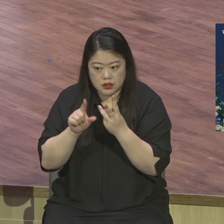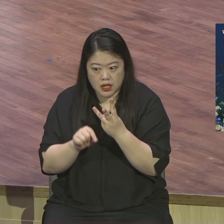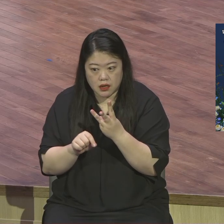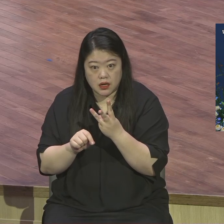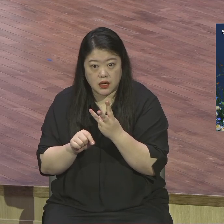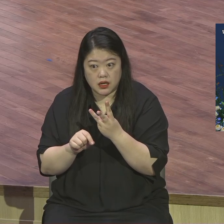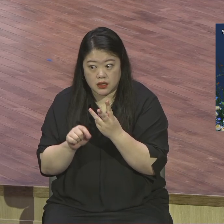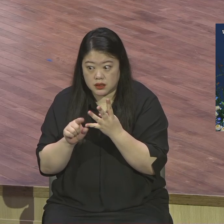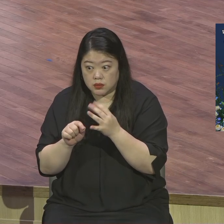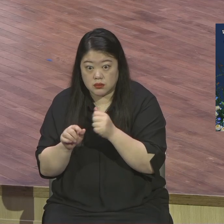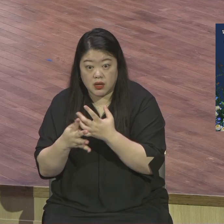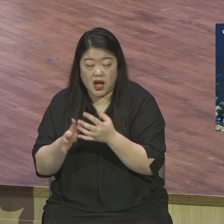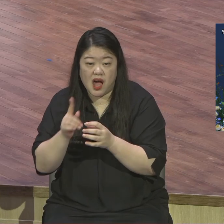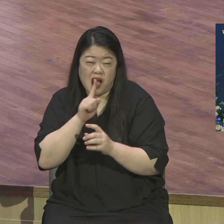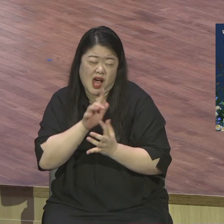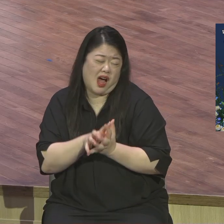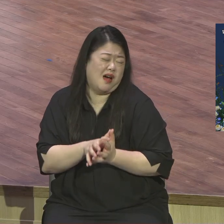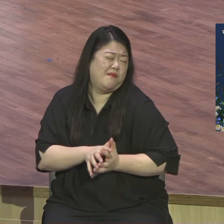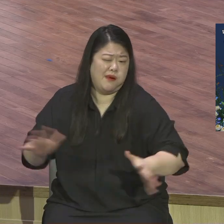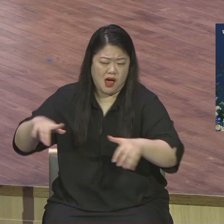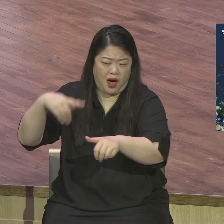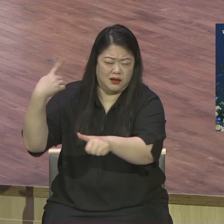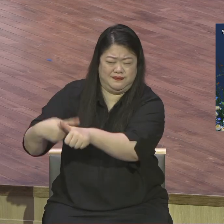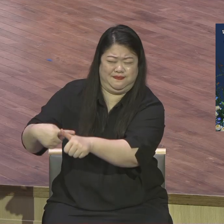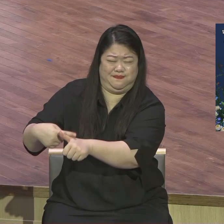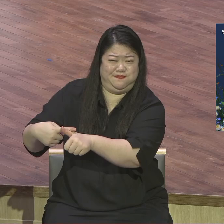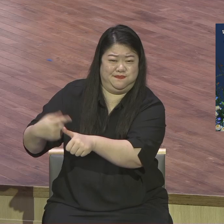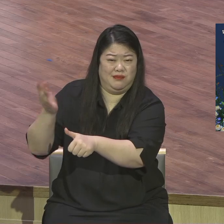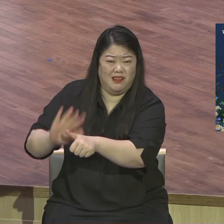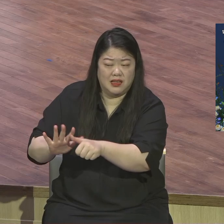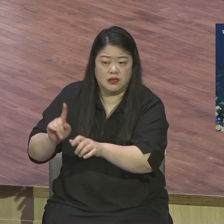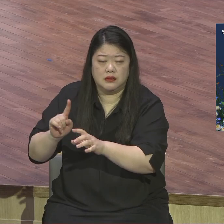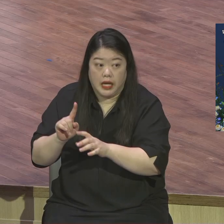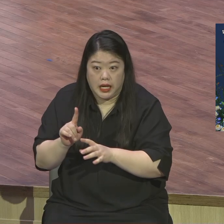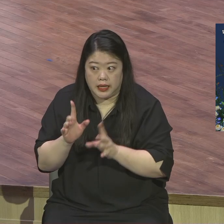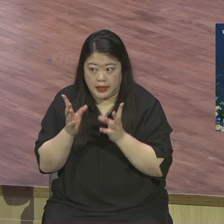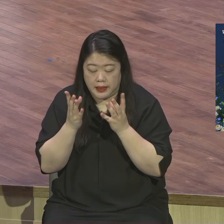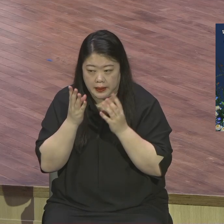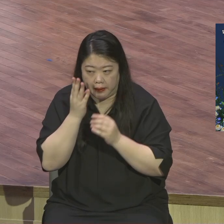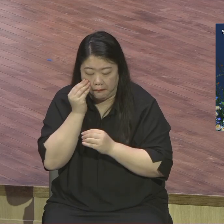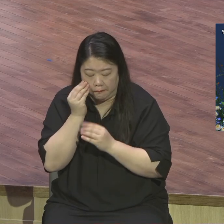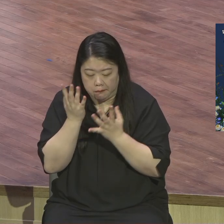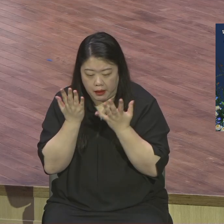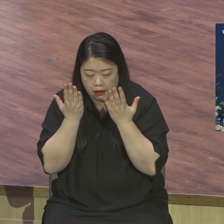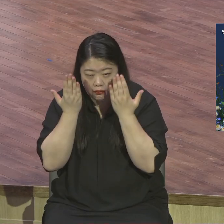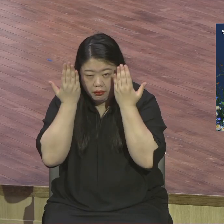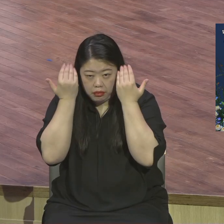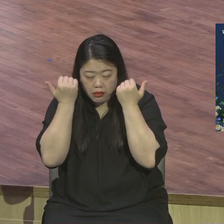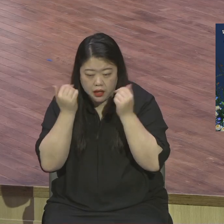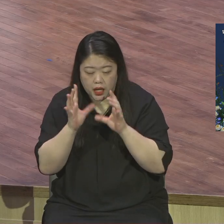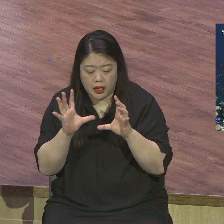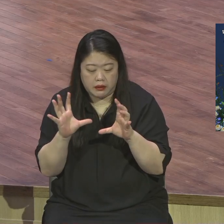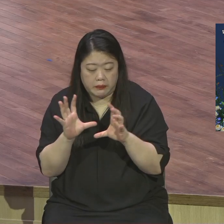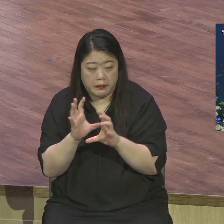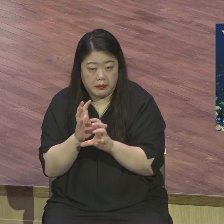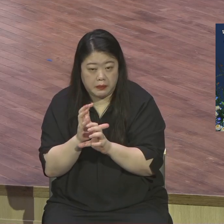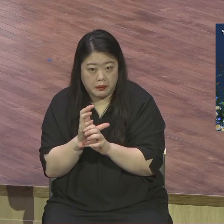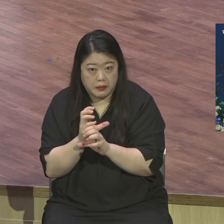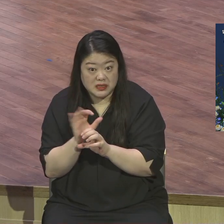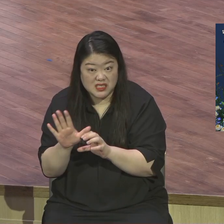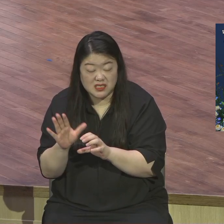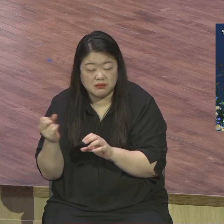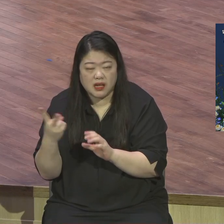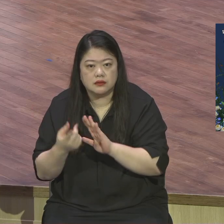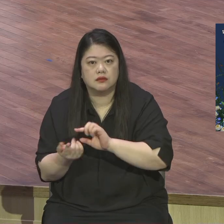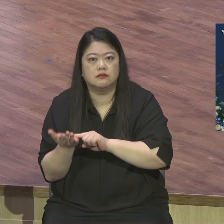뛰기 시작합니다. 인터넷 들어가 보세요. 다시 뛰기 시작합니다. 제게도 그런 자료들이 많이 왔어요. 다시 뜁니다. 코로나